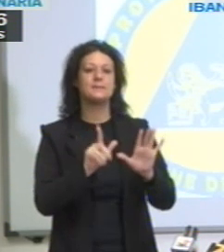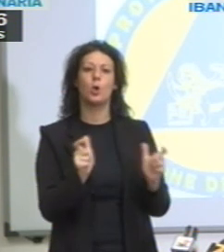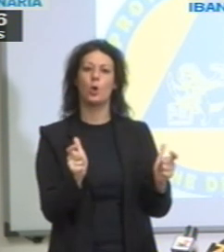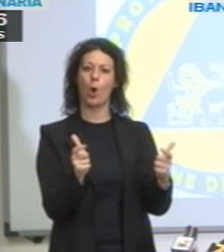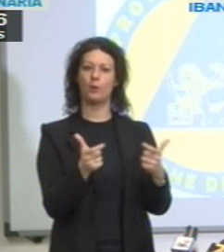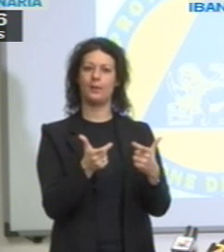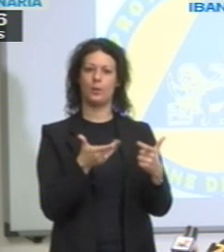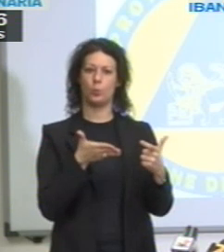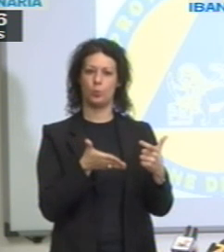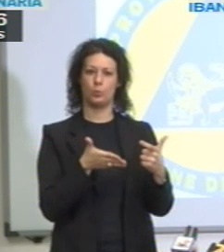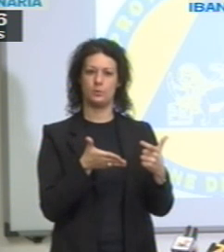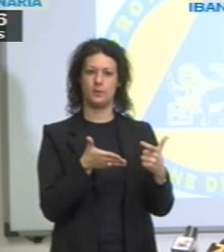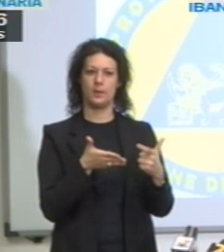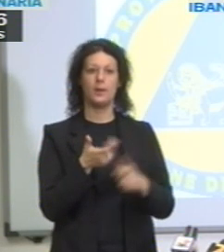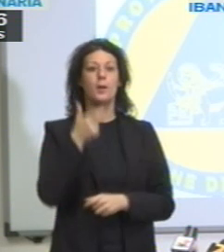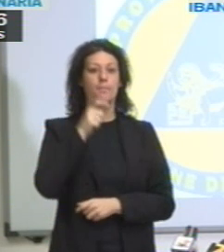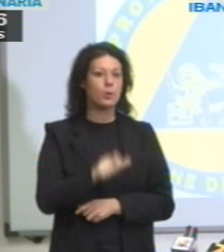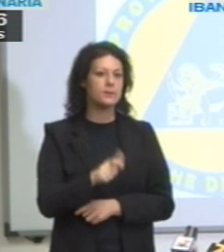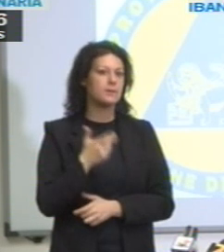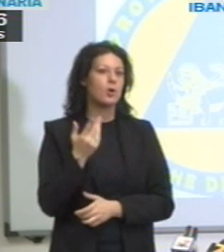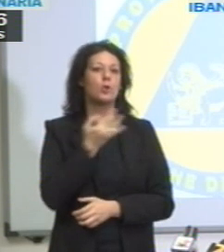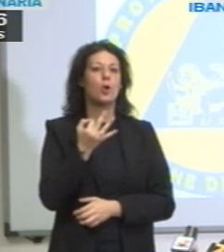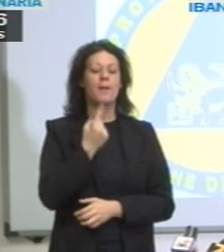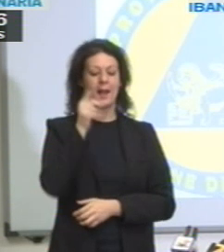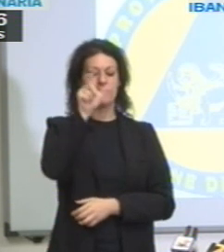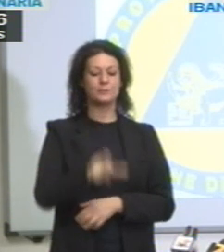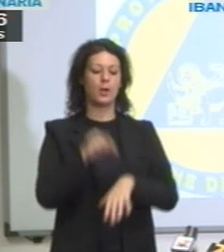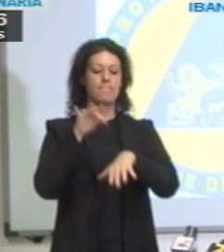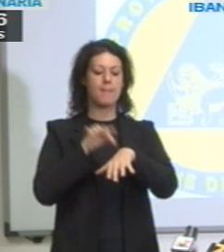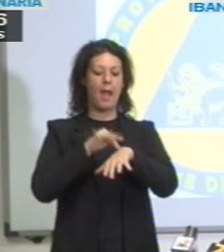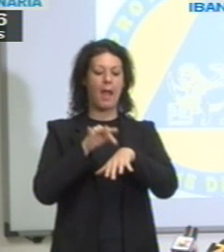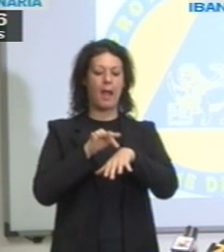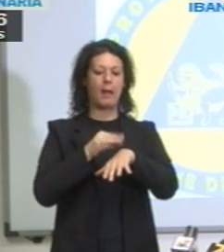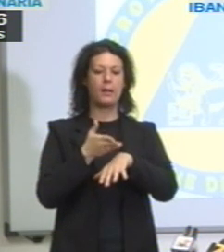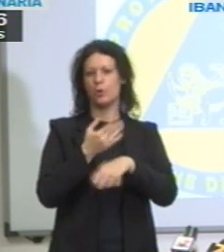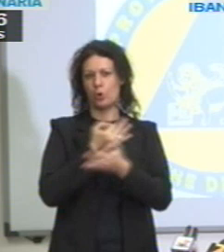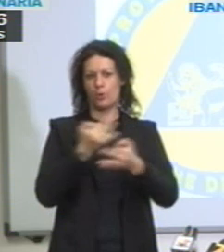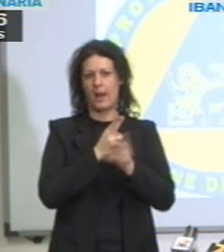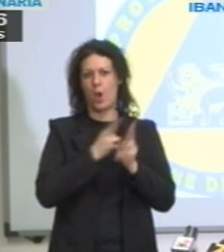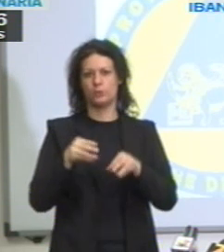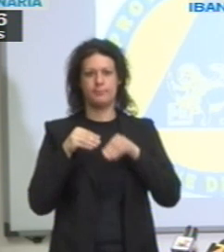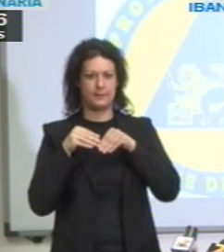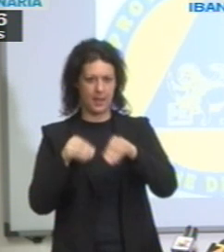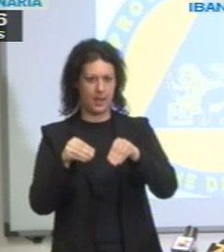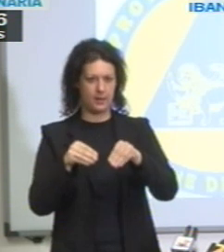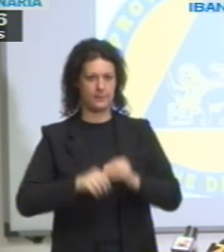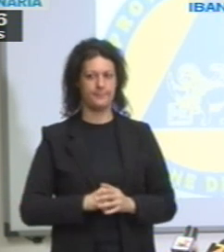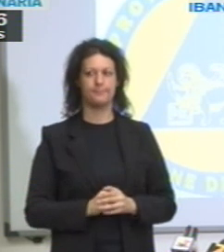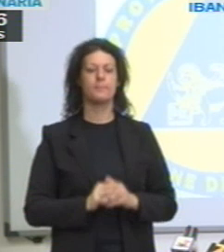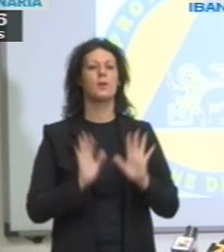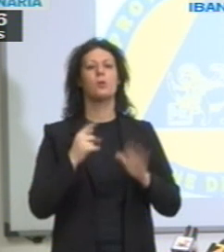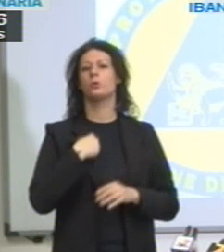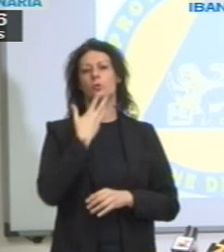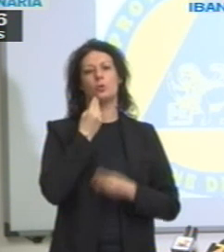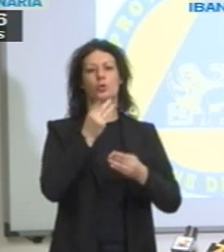si sente male va in ogni caso in ospedale per farsi curare, direi. Guarda, no, non giudico l'attività degli colleghi, anche perché io conosco la